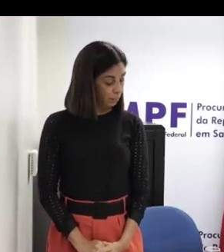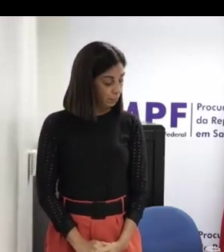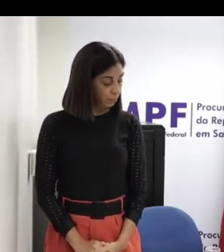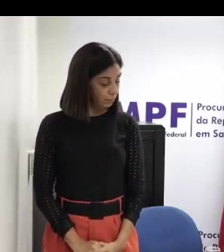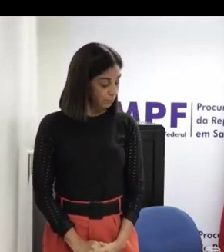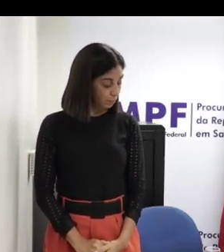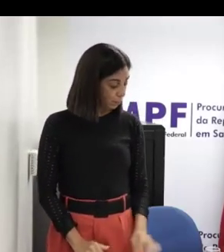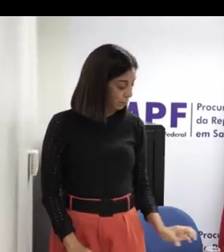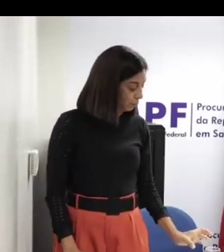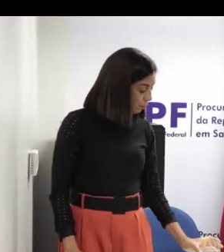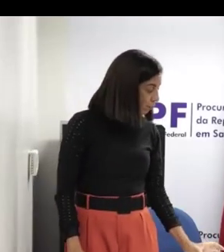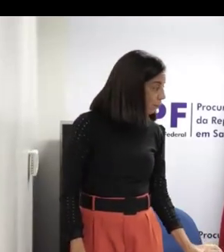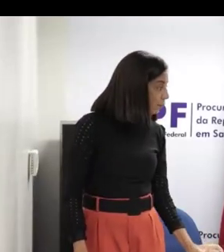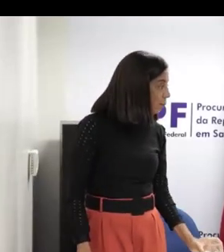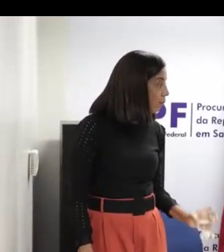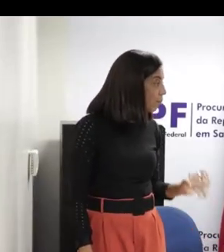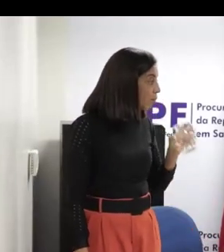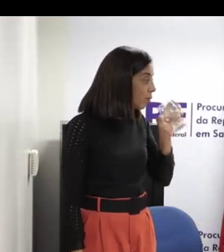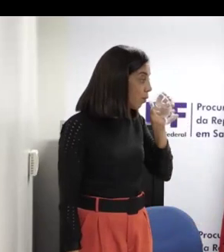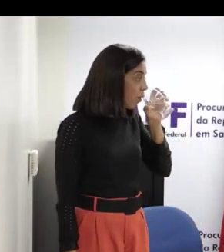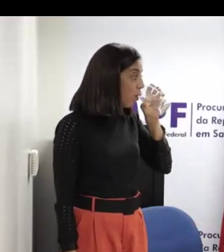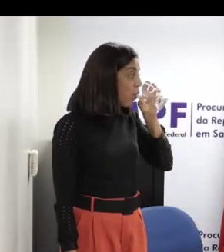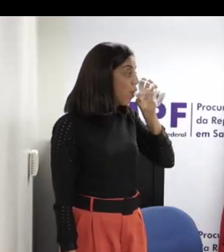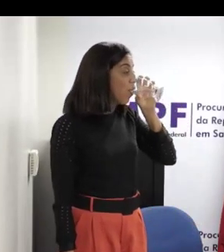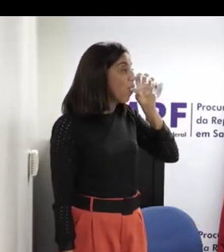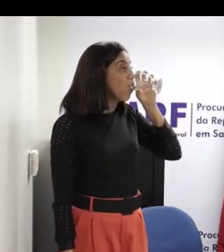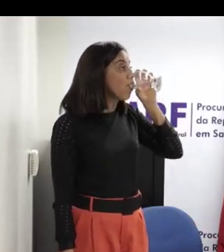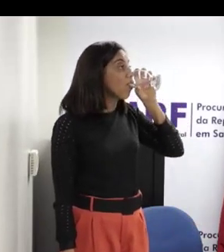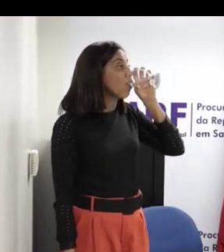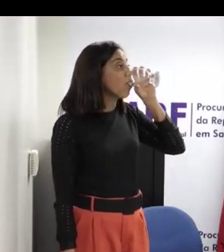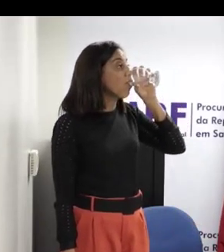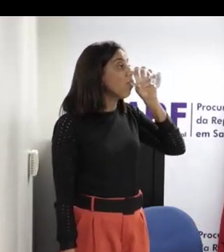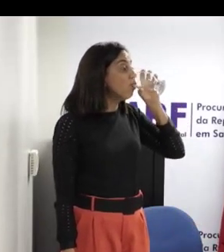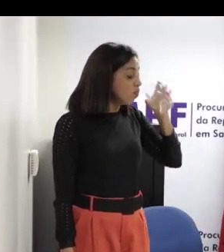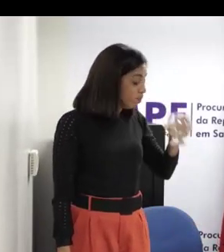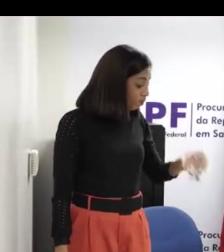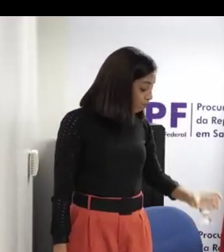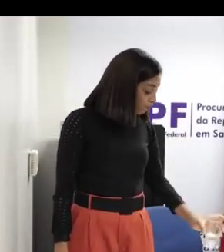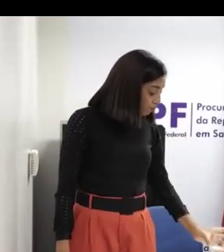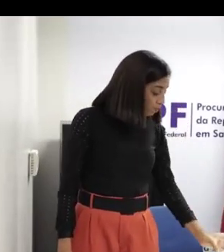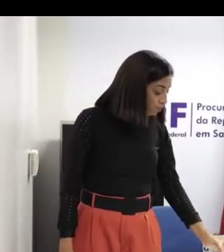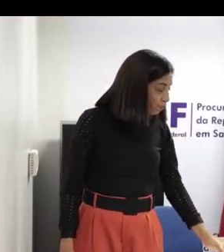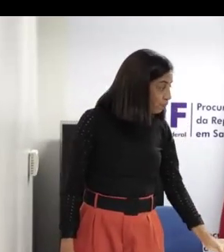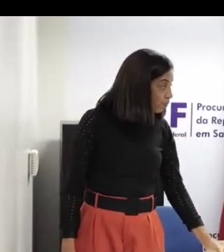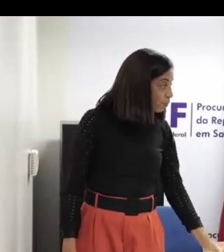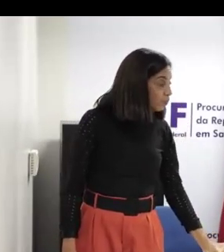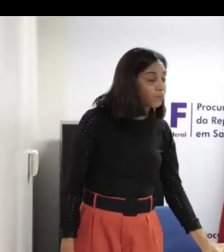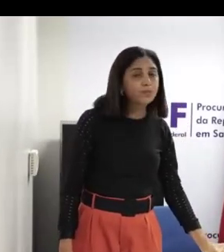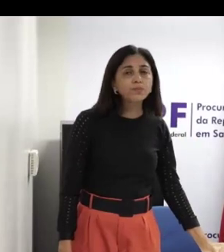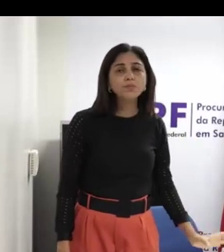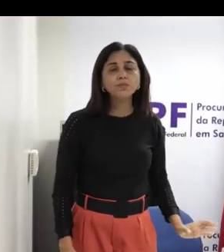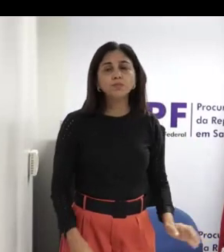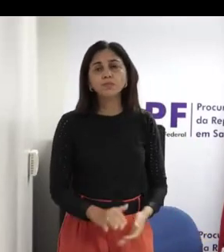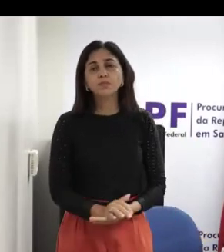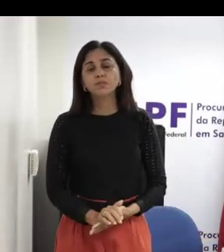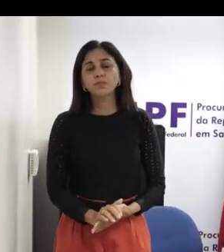foi tanto que eu acho que a professora também foi em relação ao qu Ah não se suspeitou vai sobrar o que para mã mas não vai